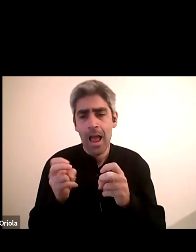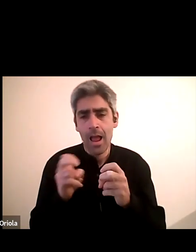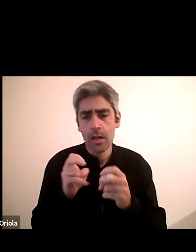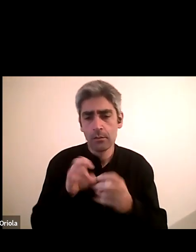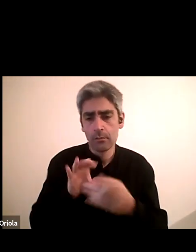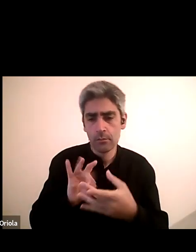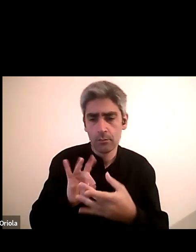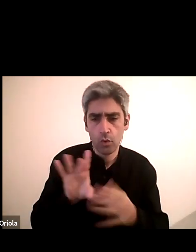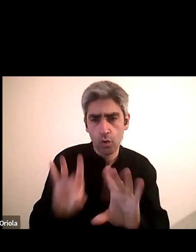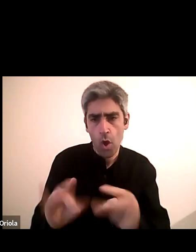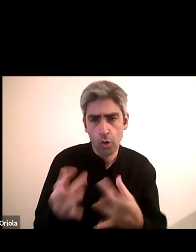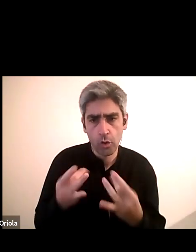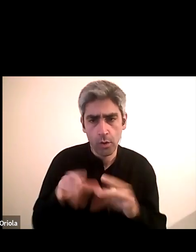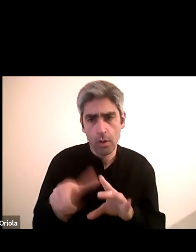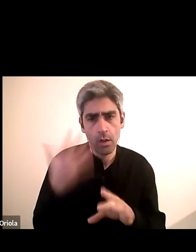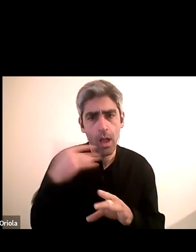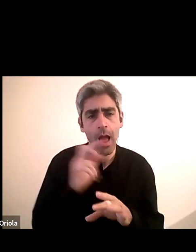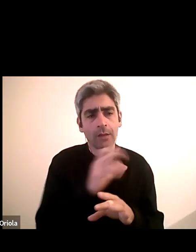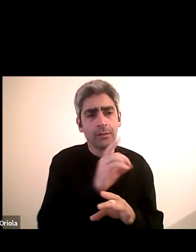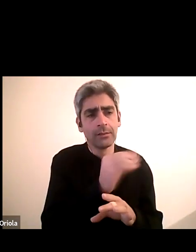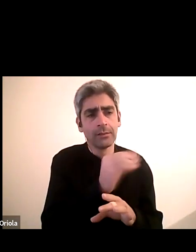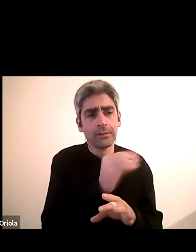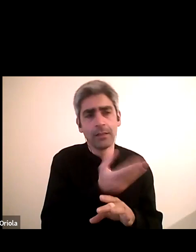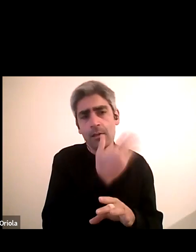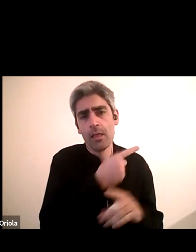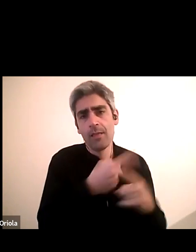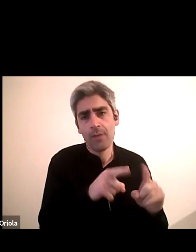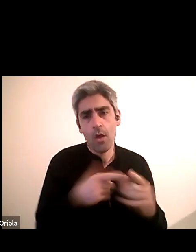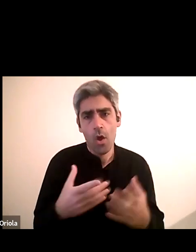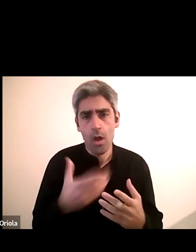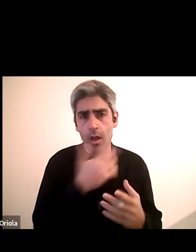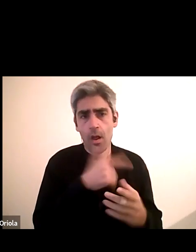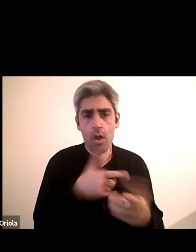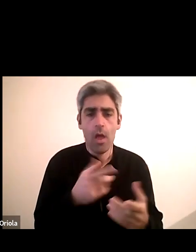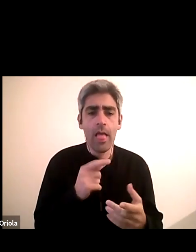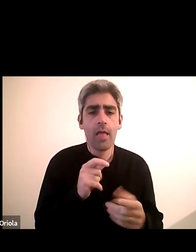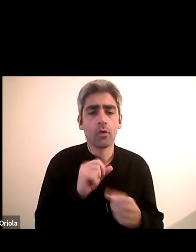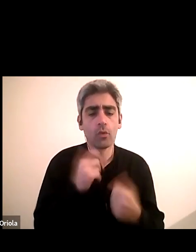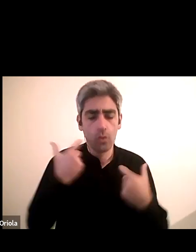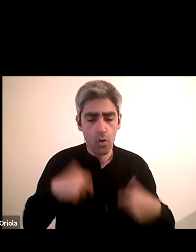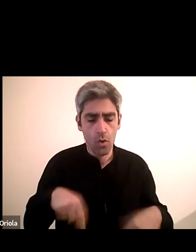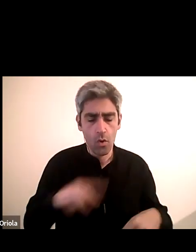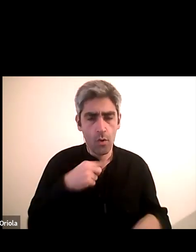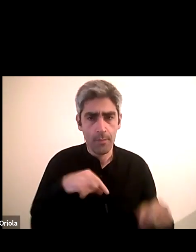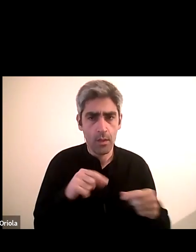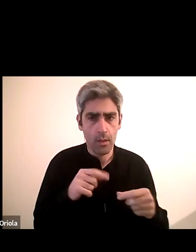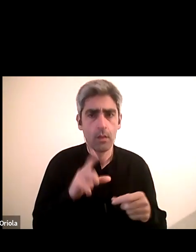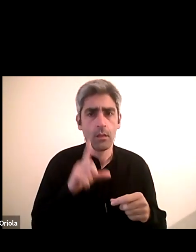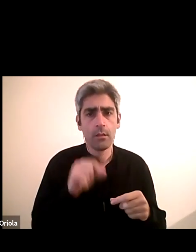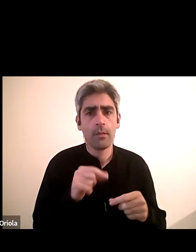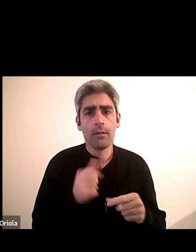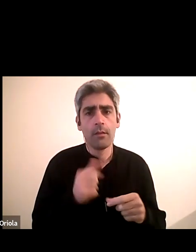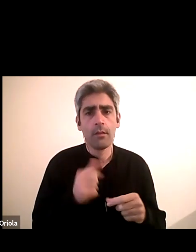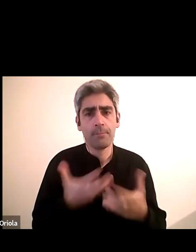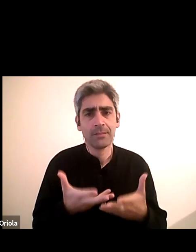anos 60, 70, quando a ergonomia teve o seu peso maior, o trabalho remoto, ao